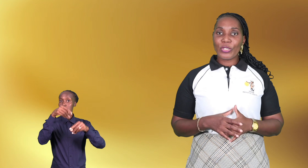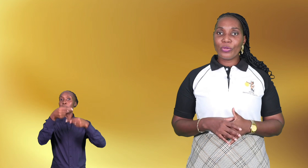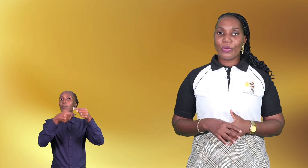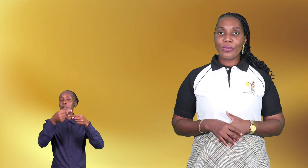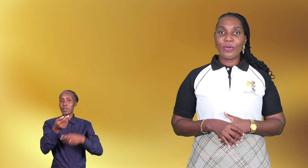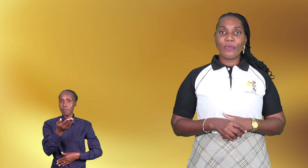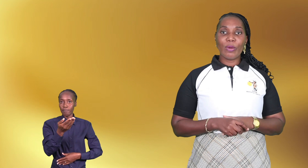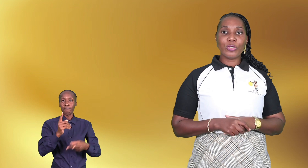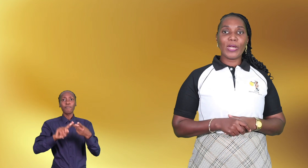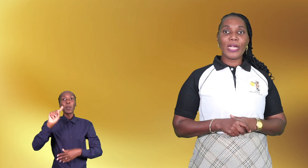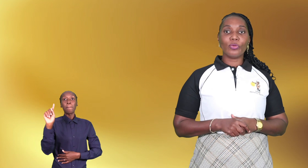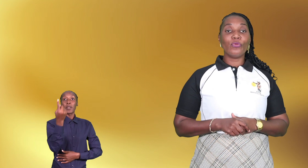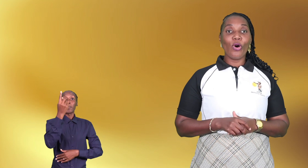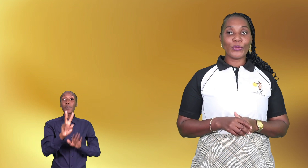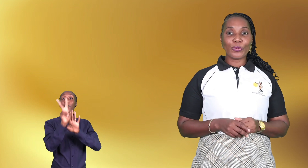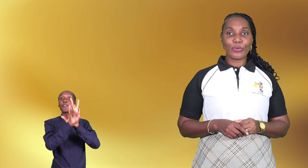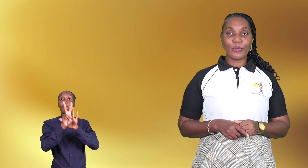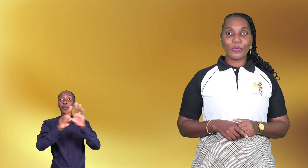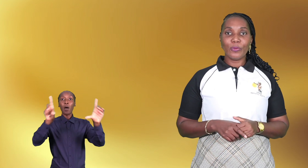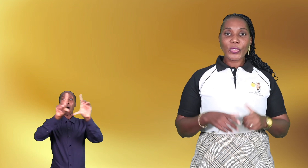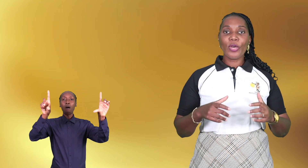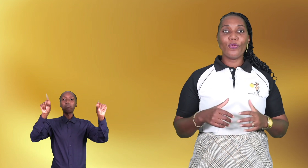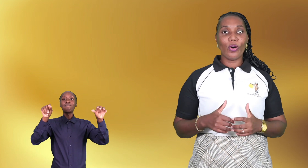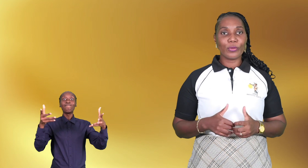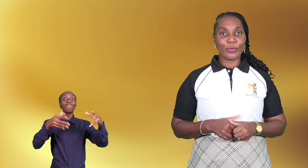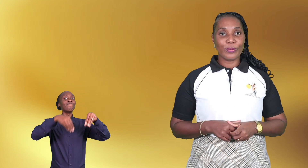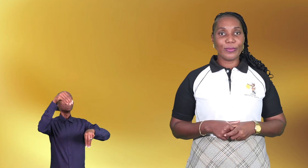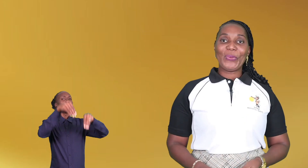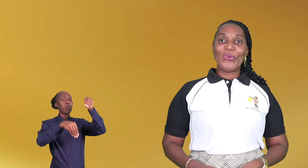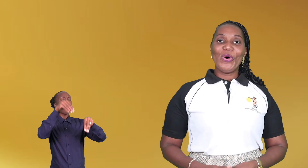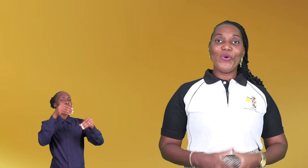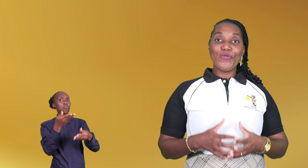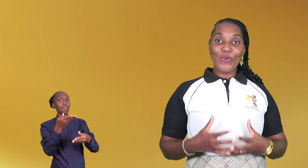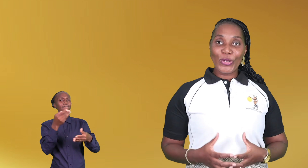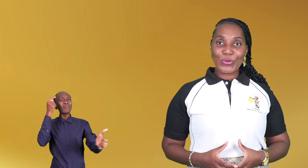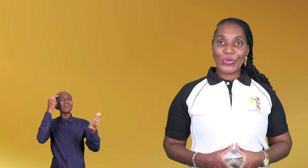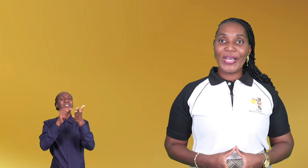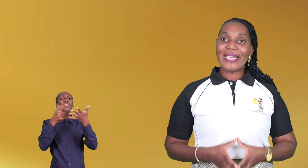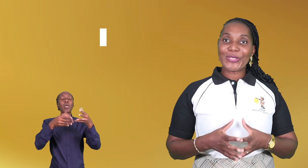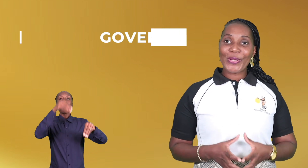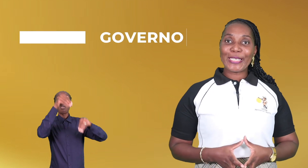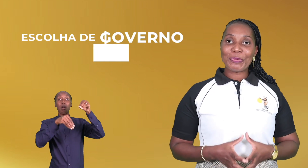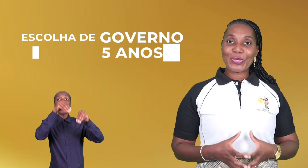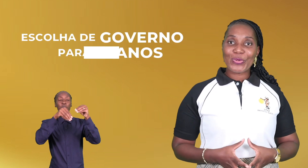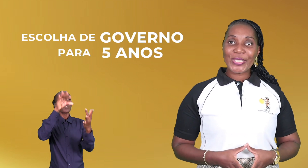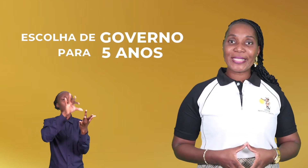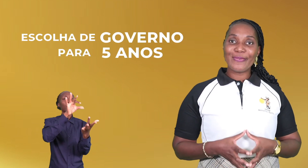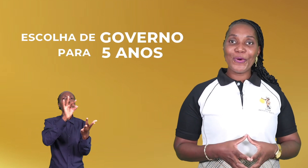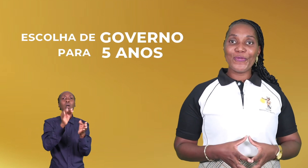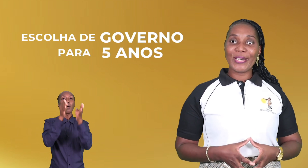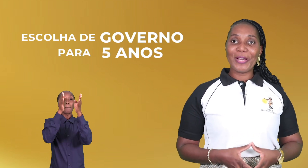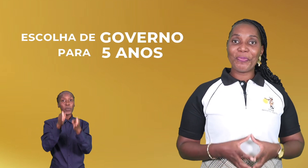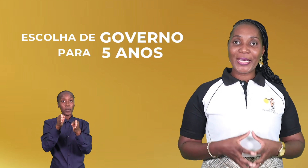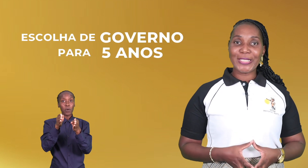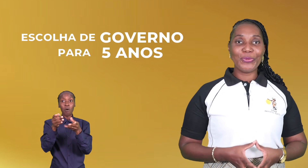primeiro vídeo, vamos falar do voto. O que é o voto? O voto é a escolha das pessoas que